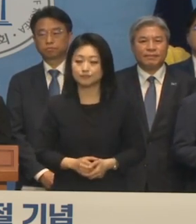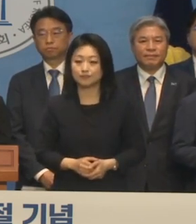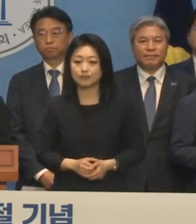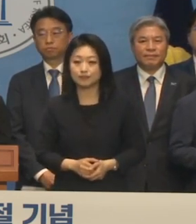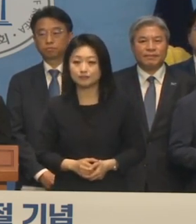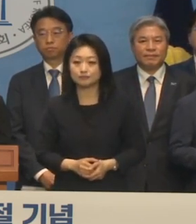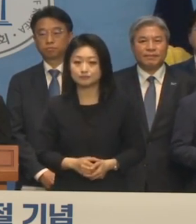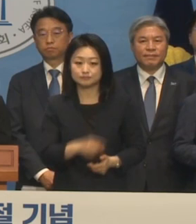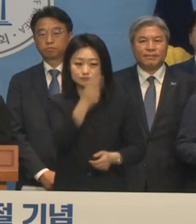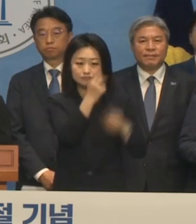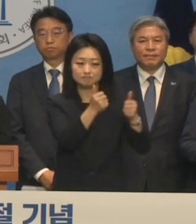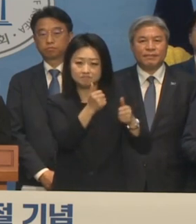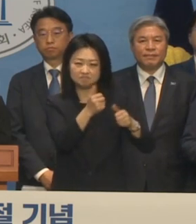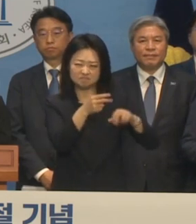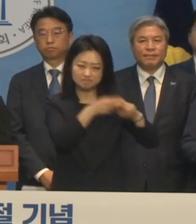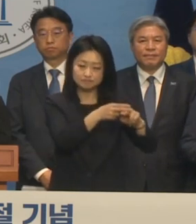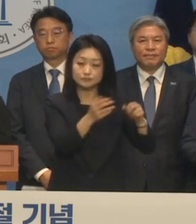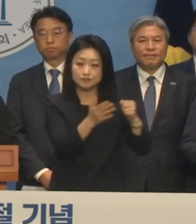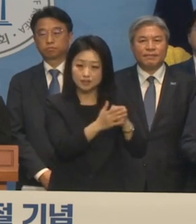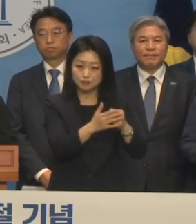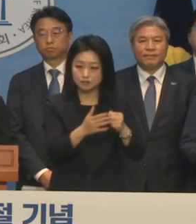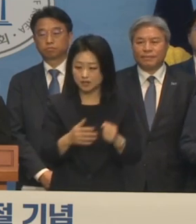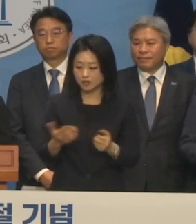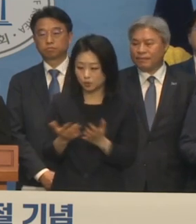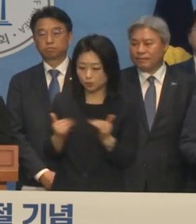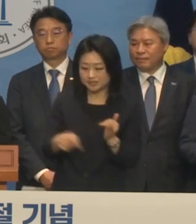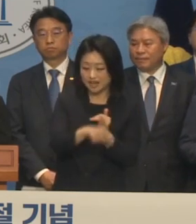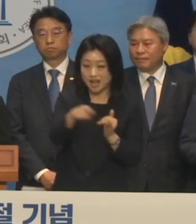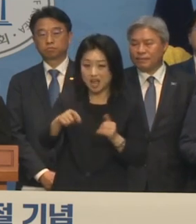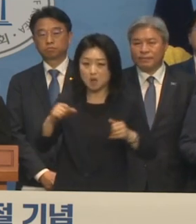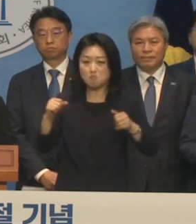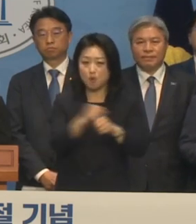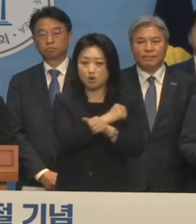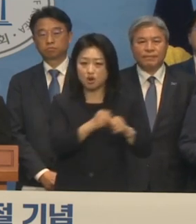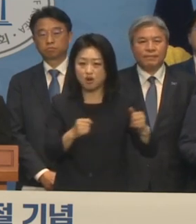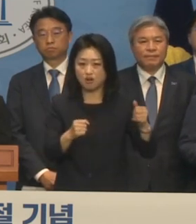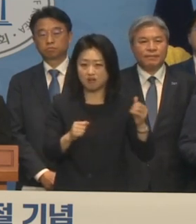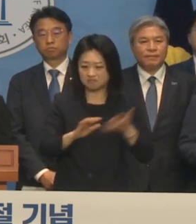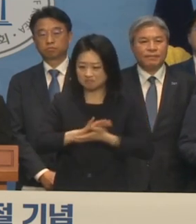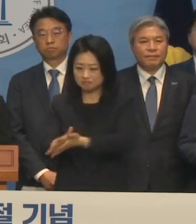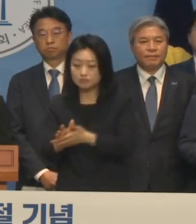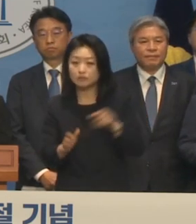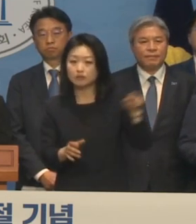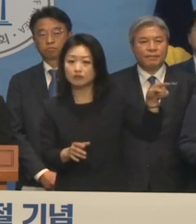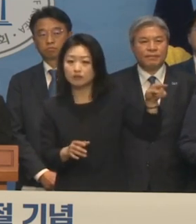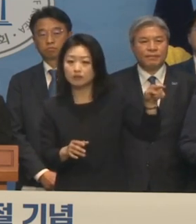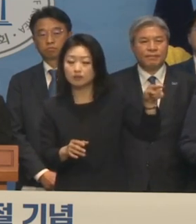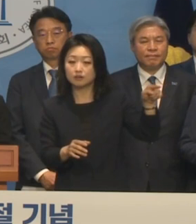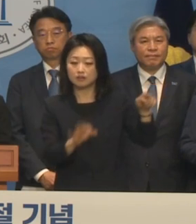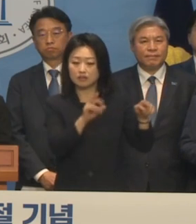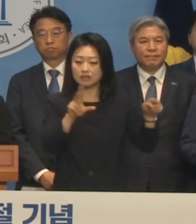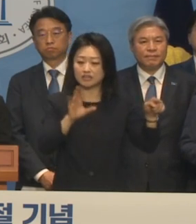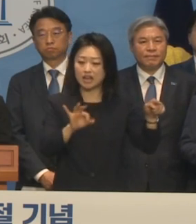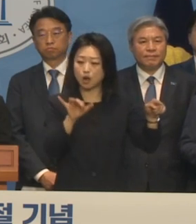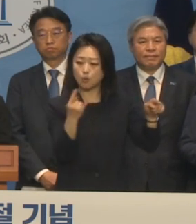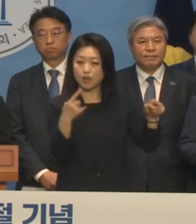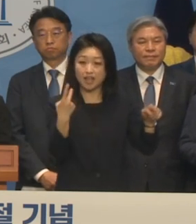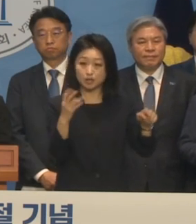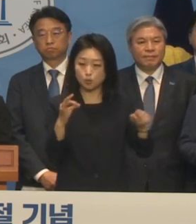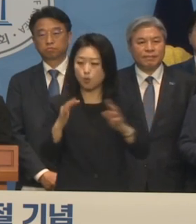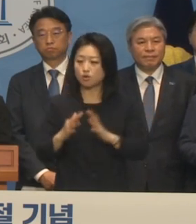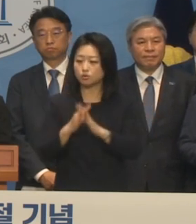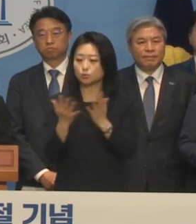건폭머리로 노동자를 폭력 집단으로 매도하고 양해동 건설